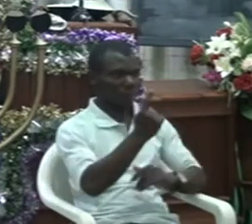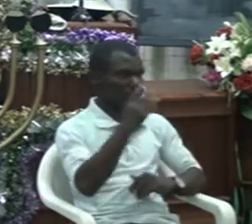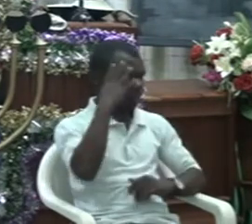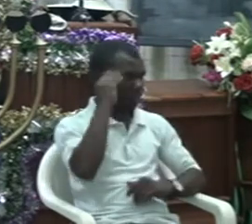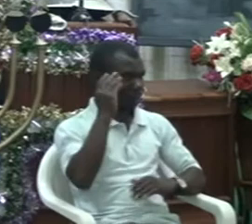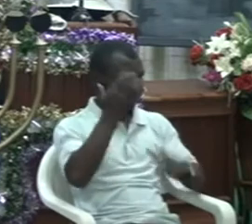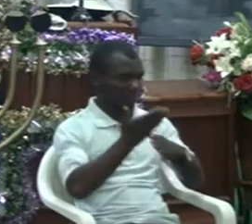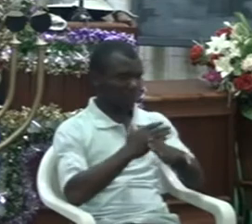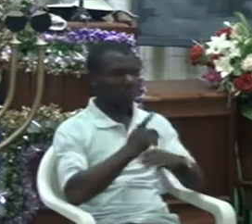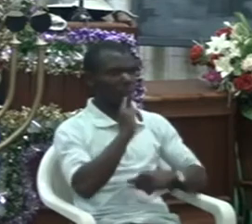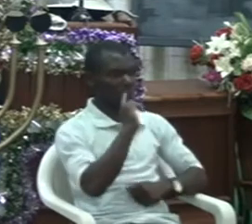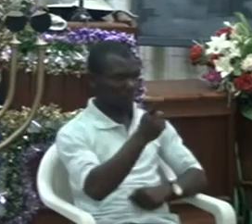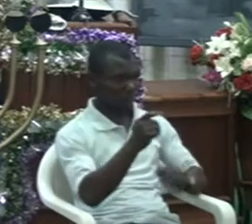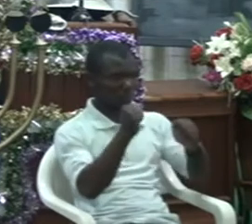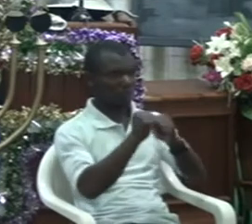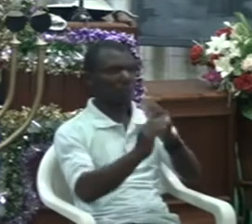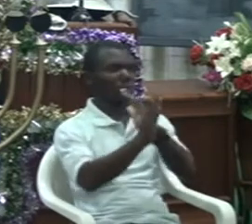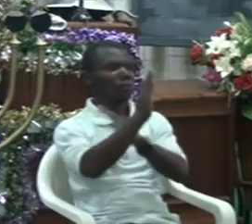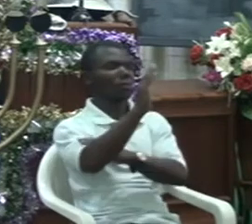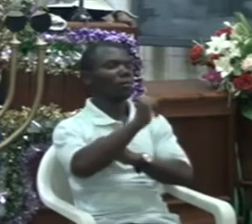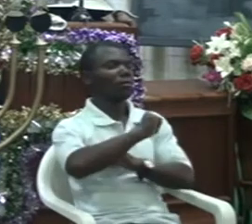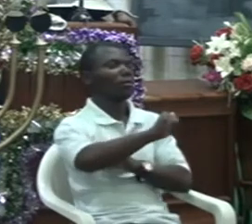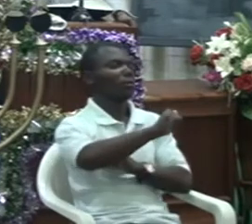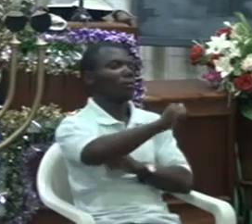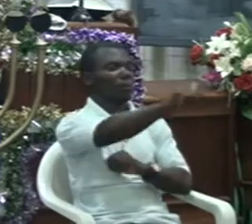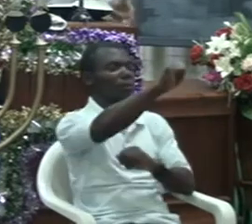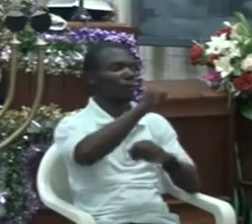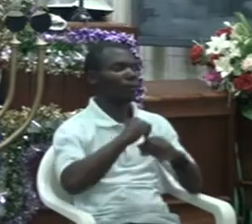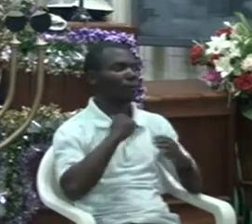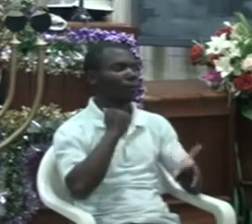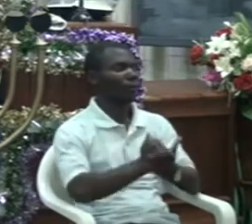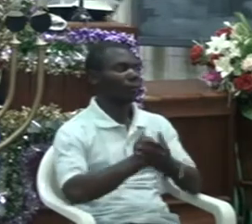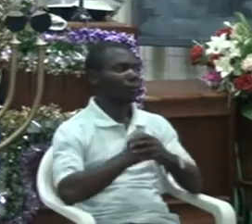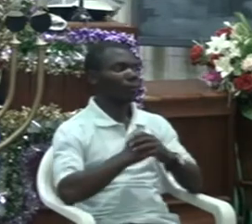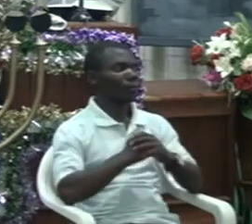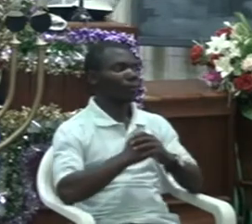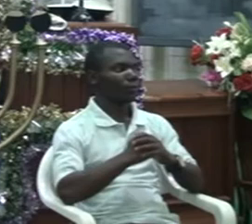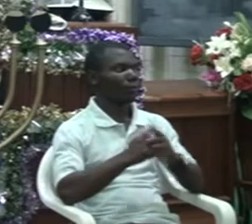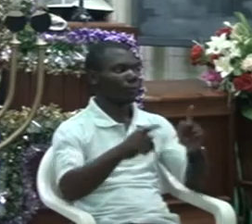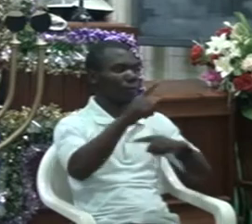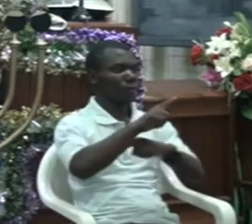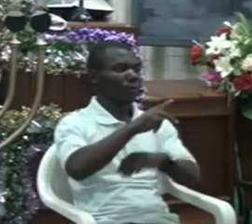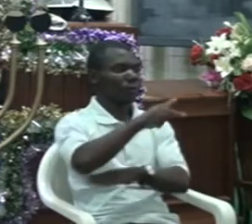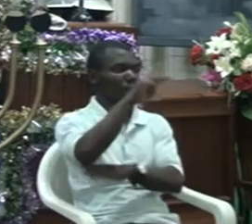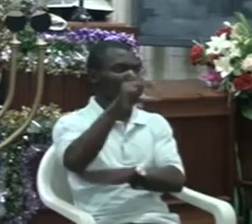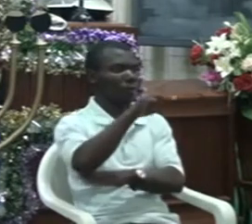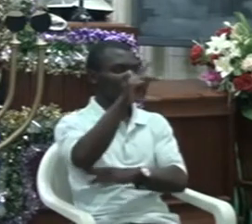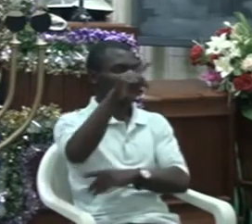entre wewe. C'est une expérience entre toi et Dieu. Amen. C'est pour la Pentecôte. Les jours